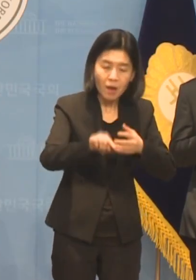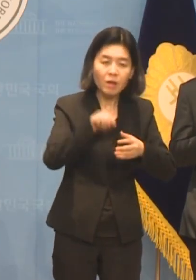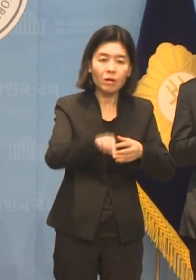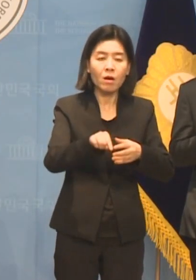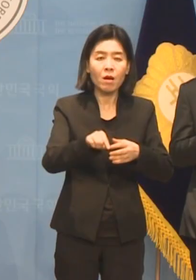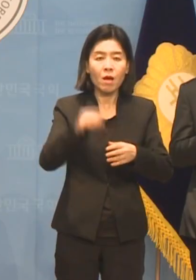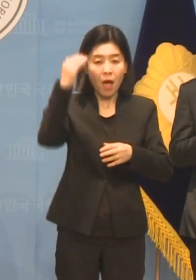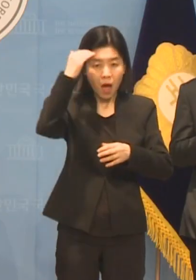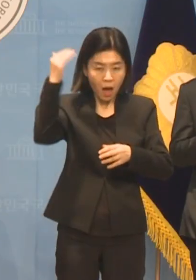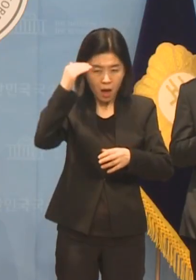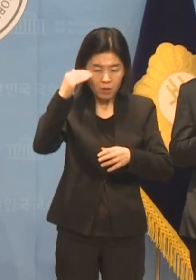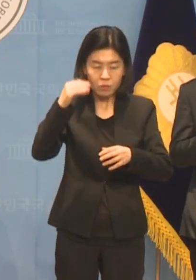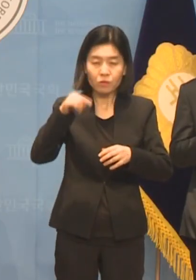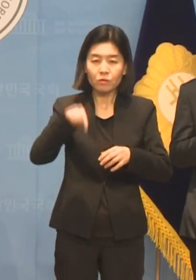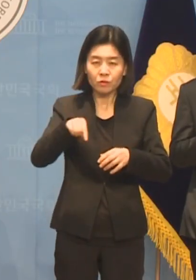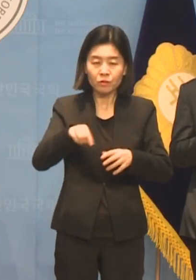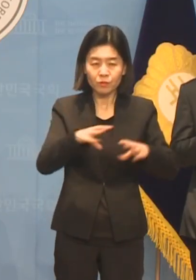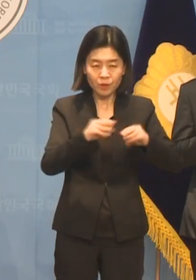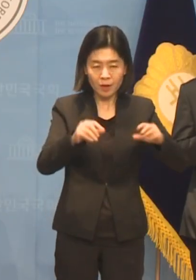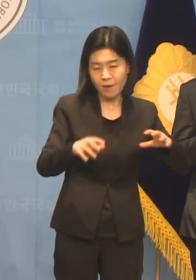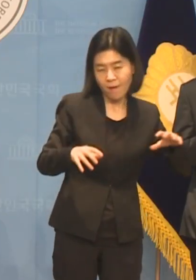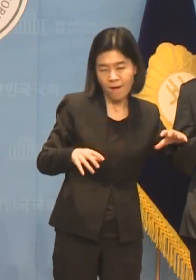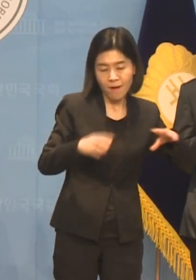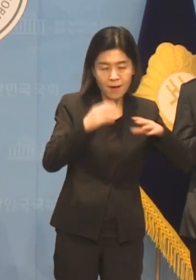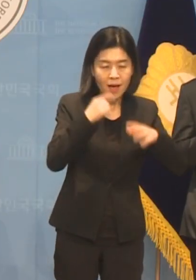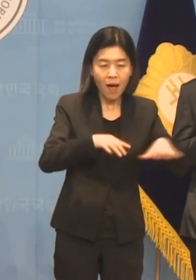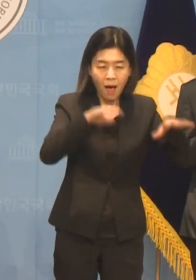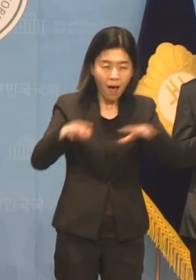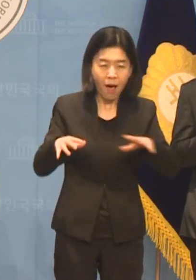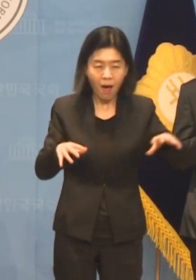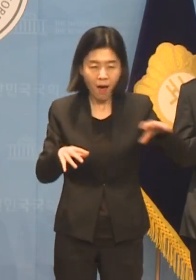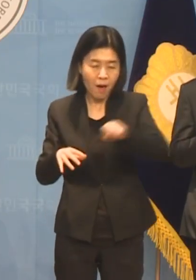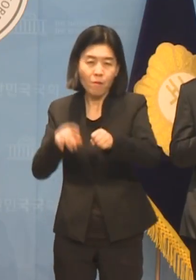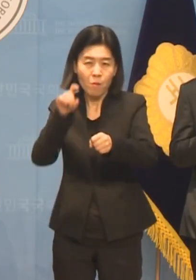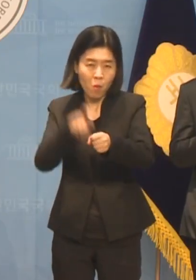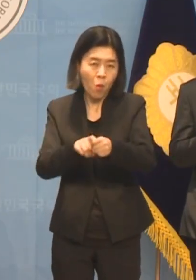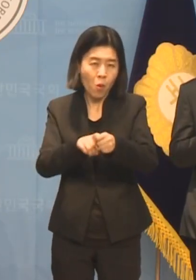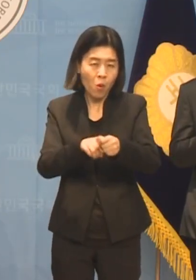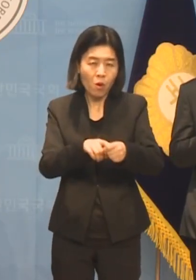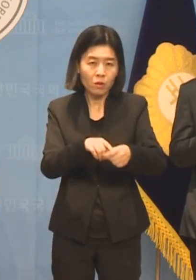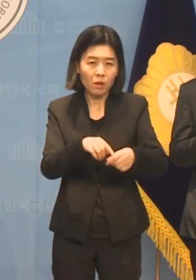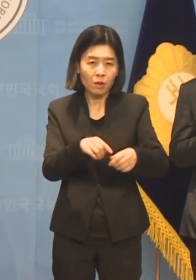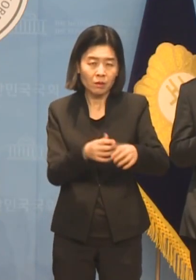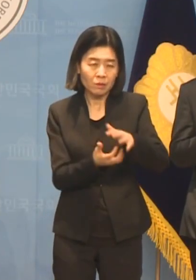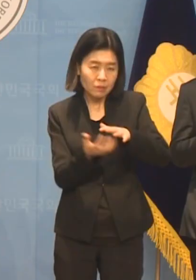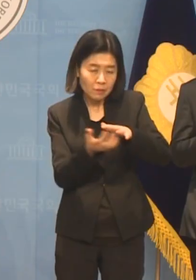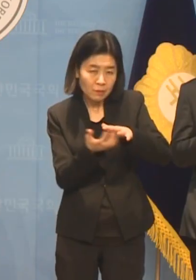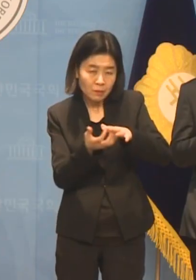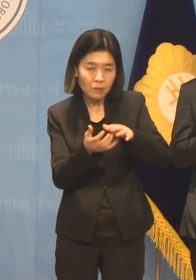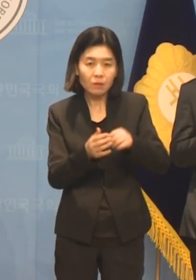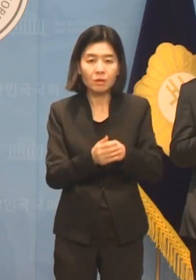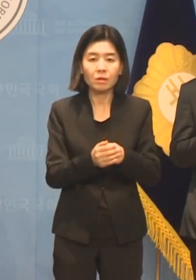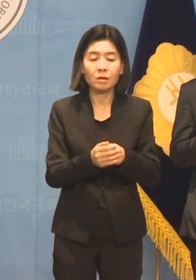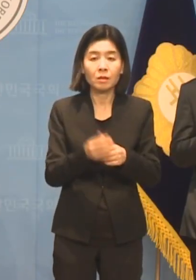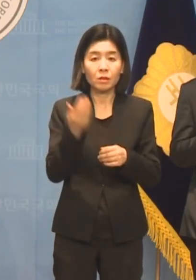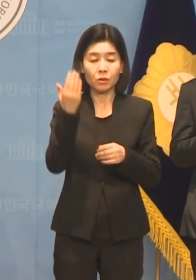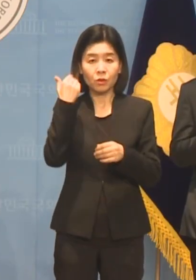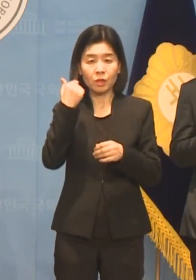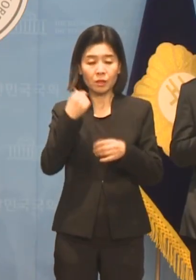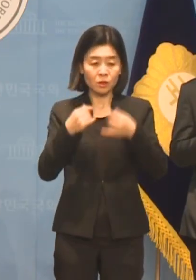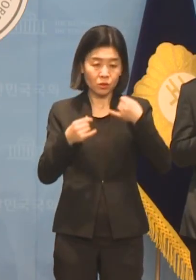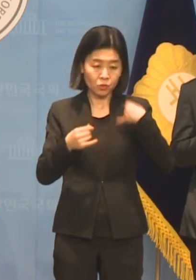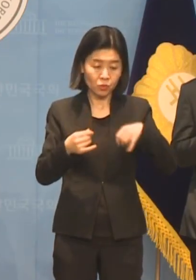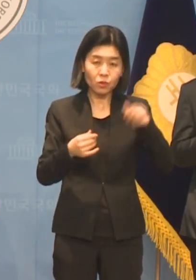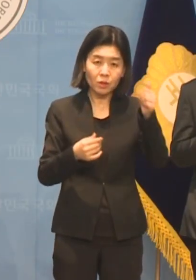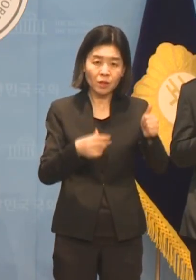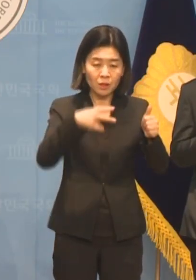침탈하기 위한 서해 공정에 나선 것으로 생각이 됩니다. 최근 시진핑 주석은